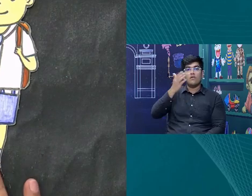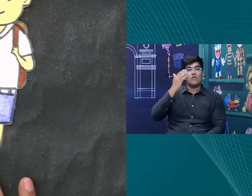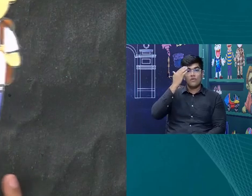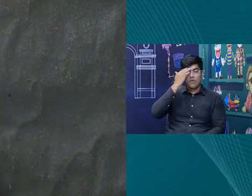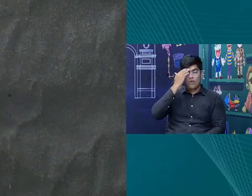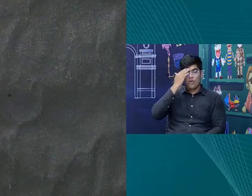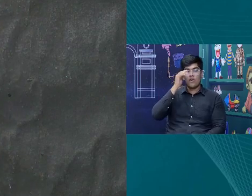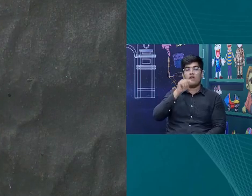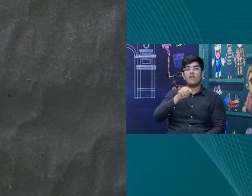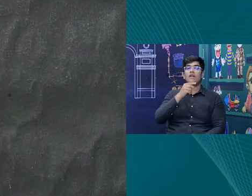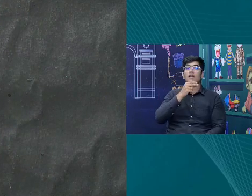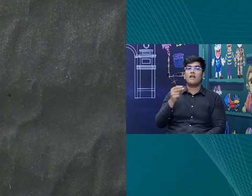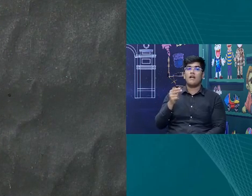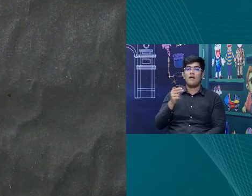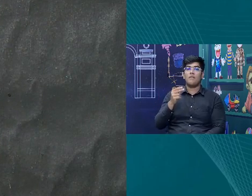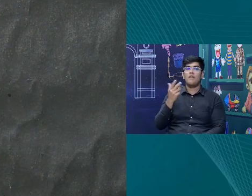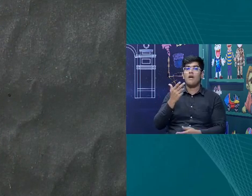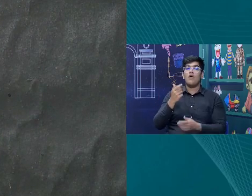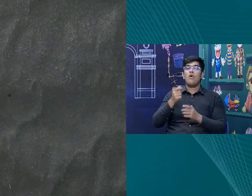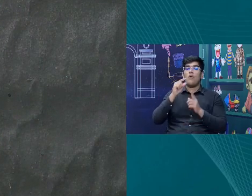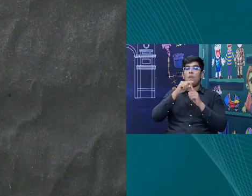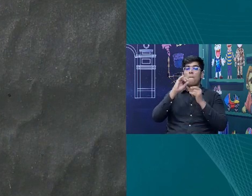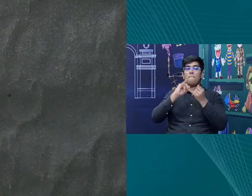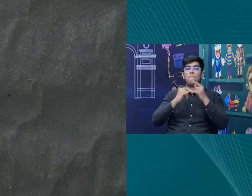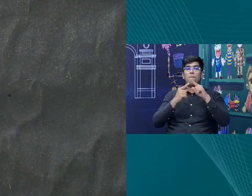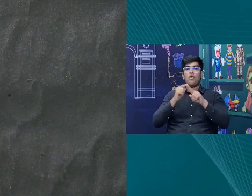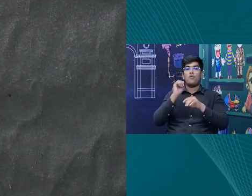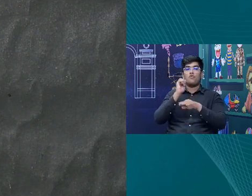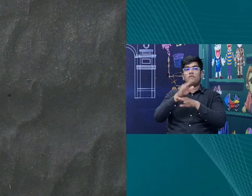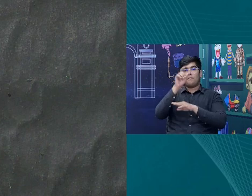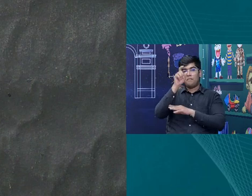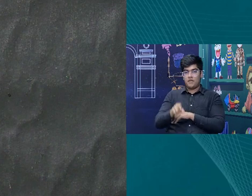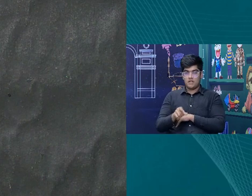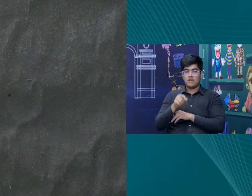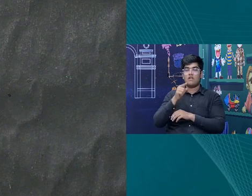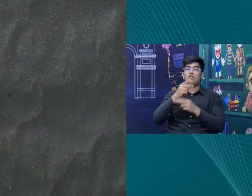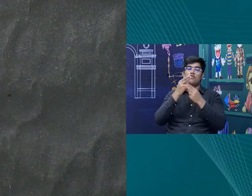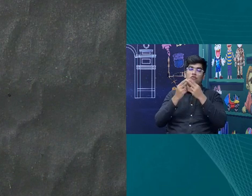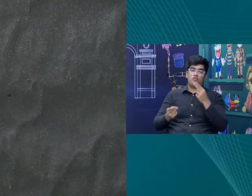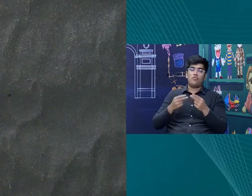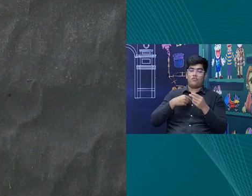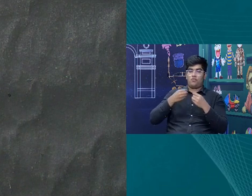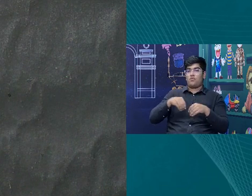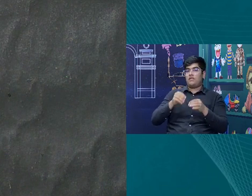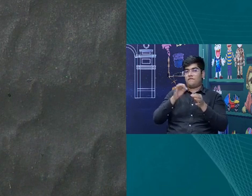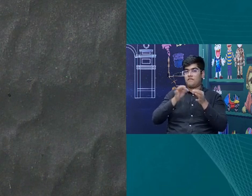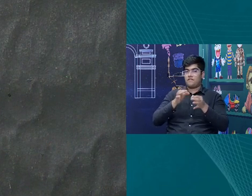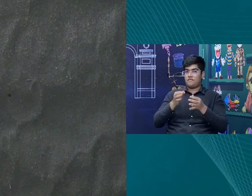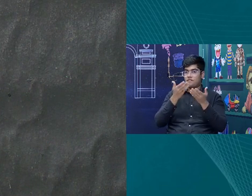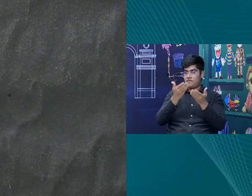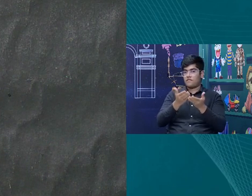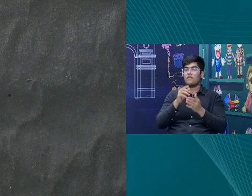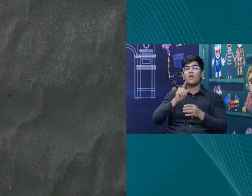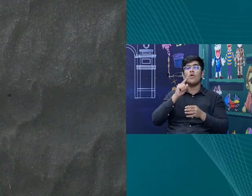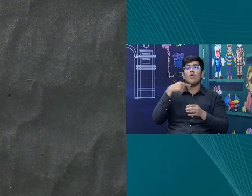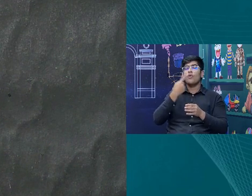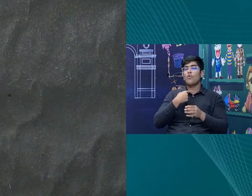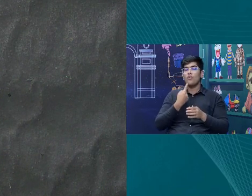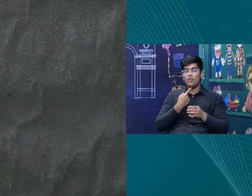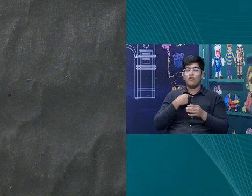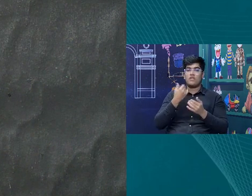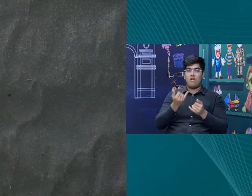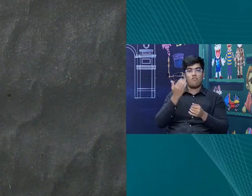हम डाक्या कहते हैं, तो आज की कहानी हम एक डाक्या की सुनाएंगे, तो वो डाक्या कौन है, तो उसके